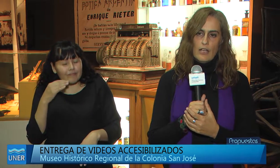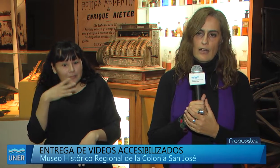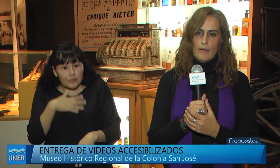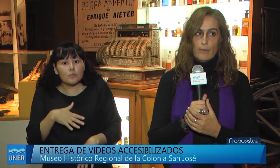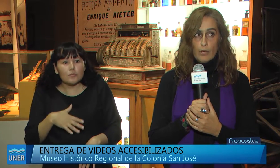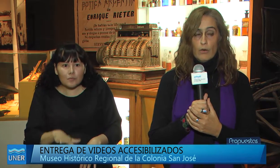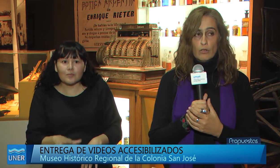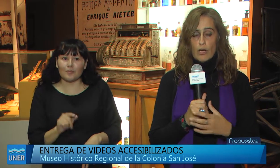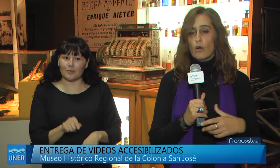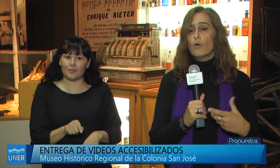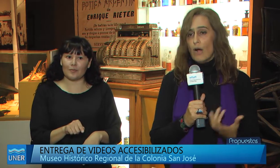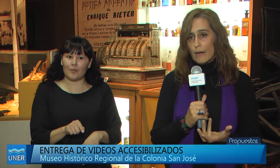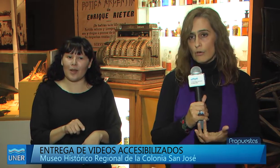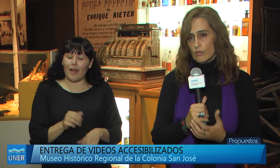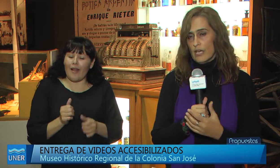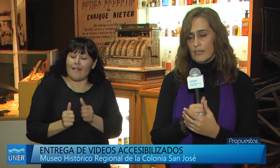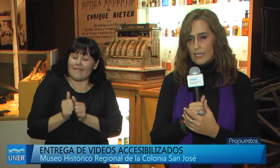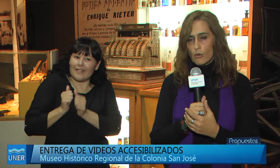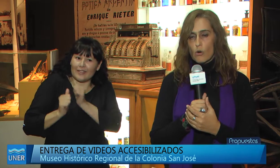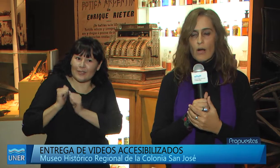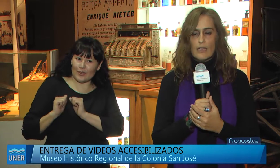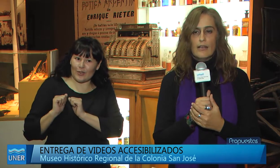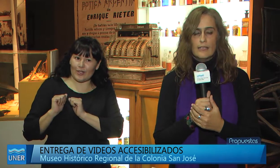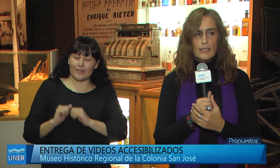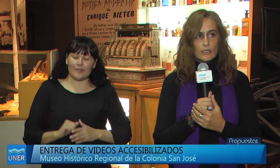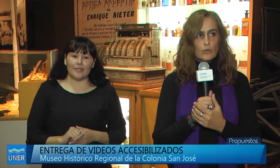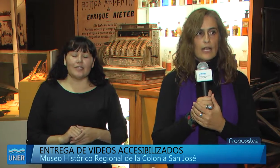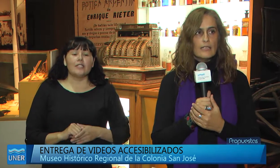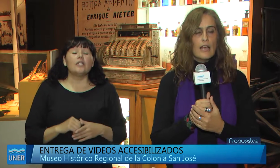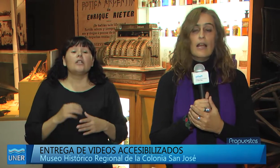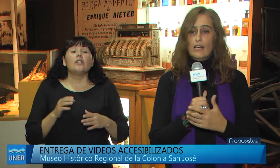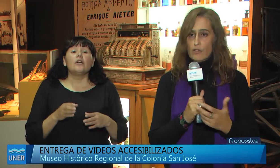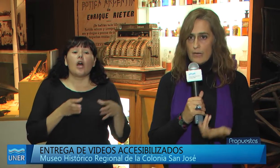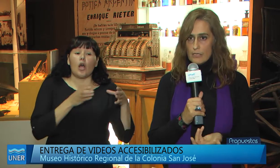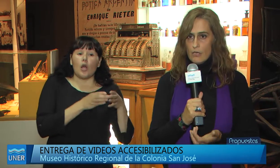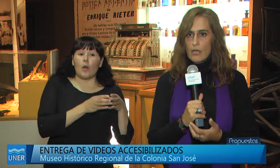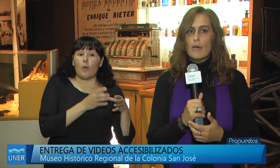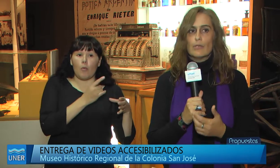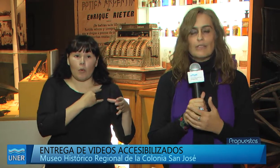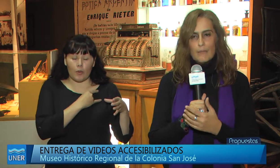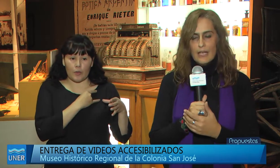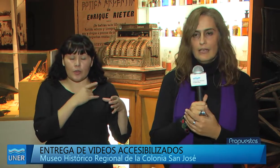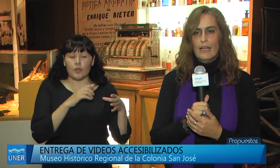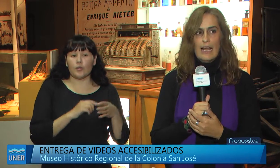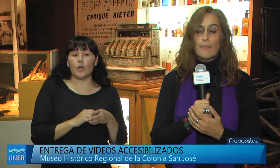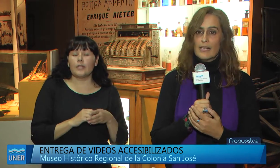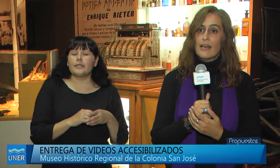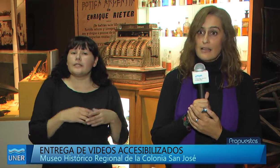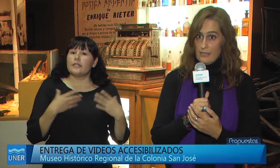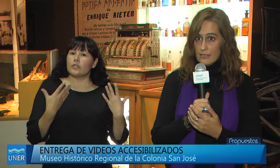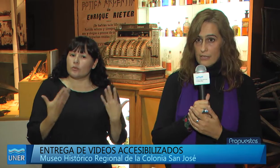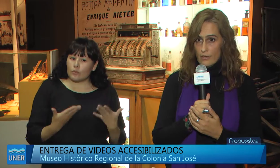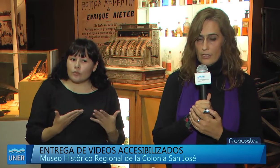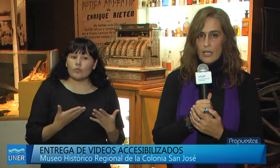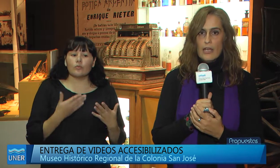acciones lo que conjugamos y que intentamos conjugar desde la Tecnicatura es la formación, pero también las prácticas